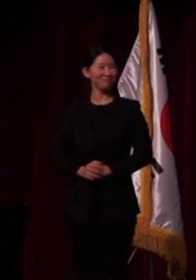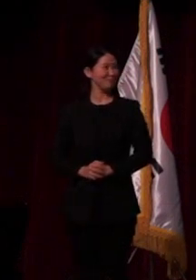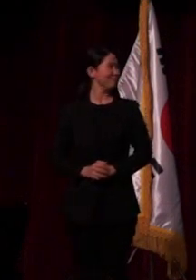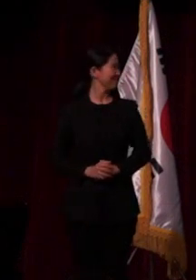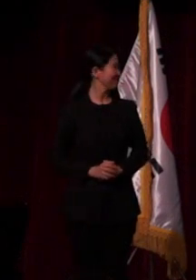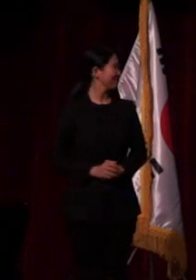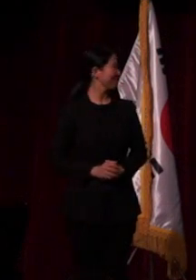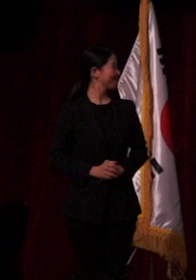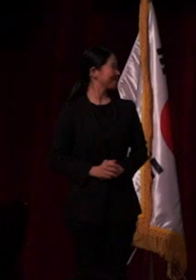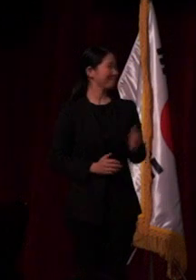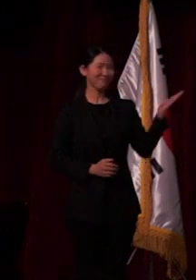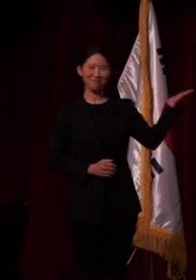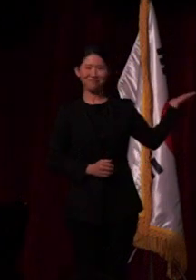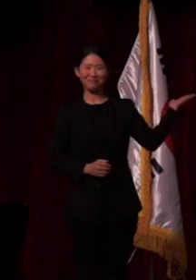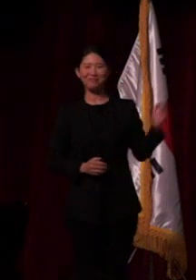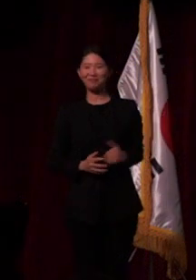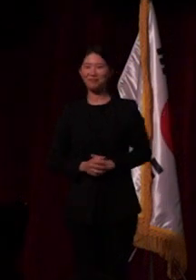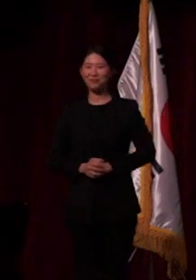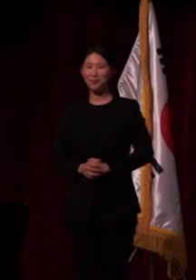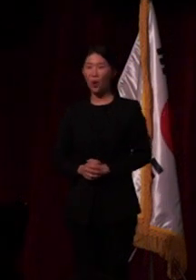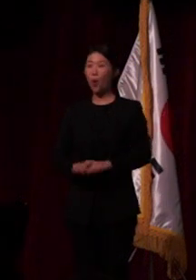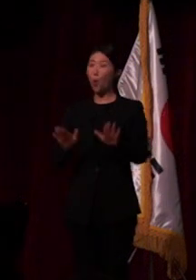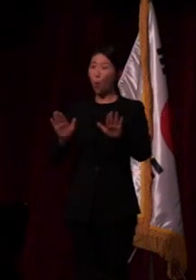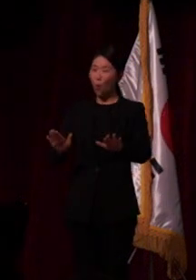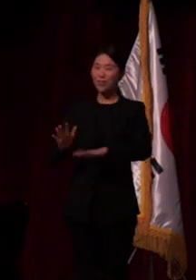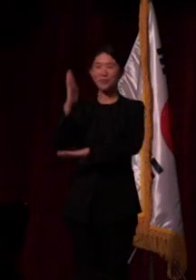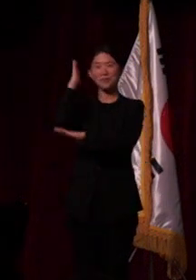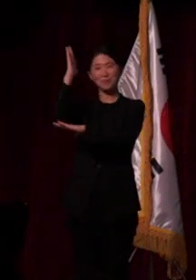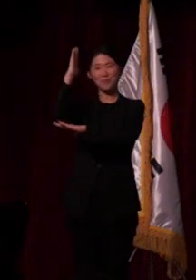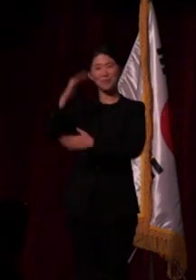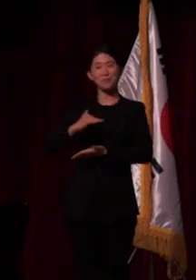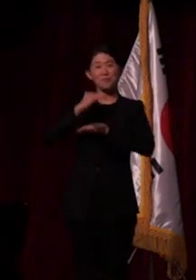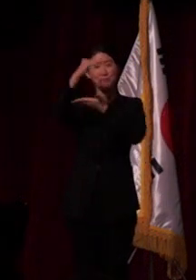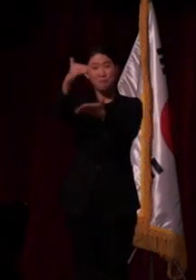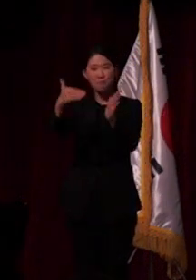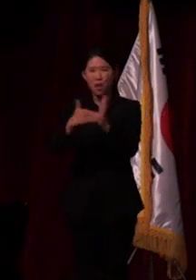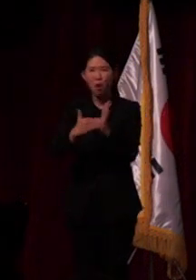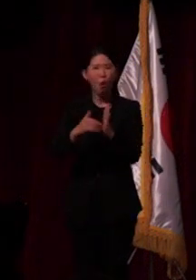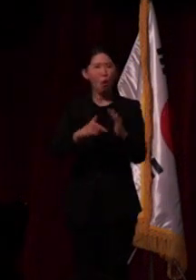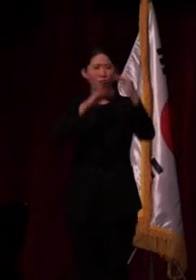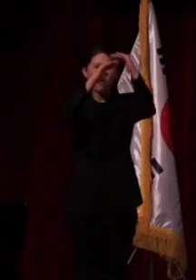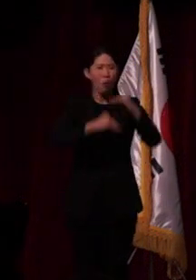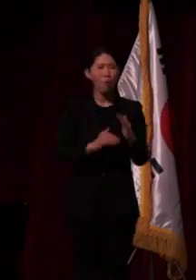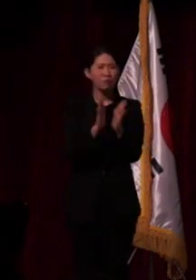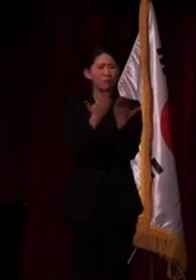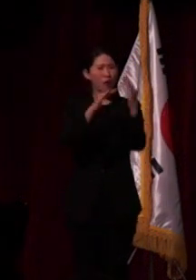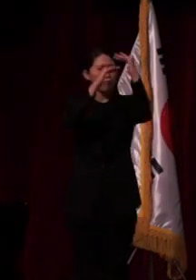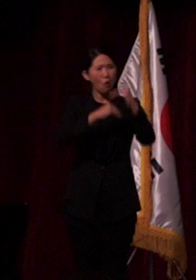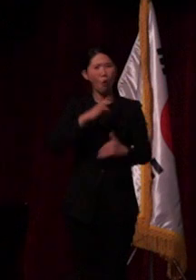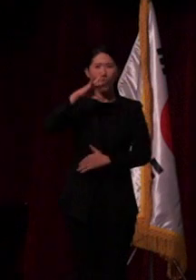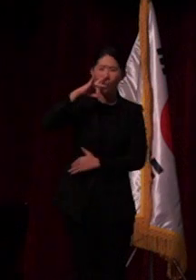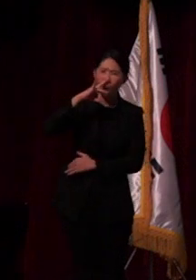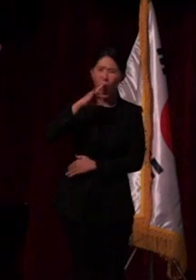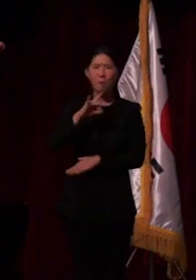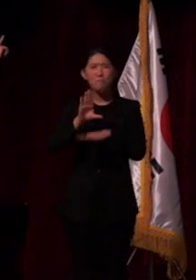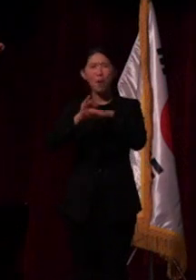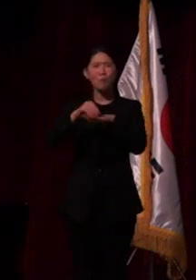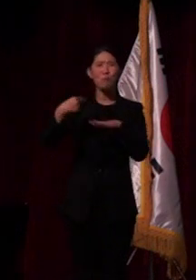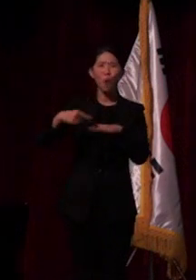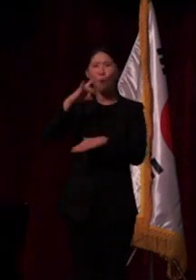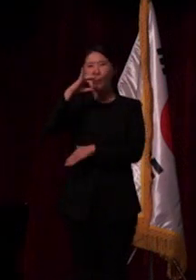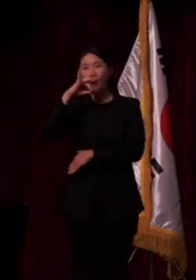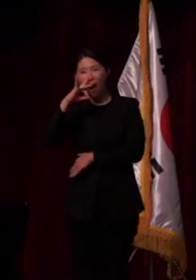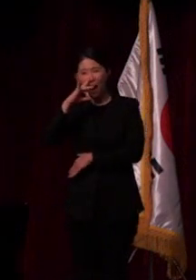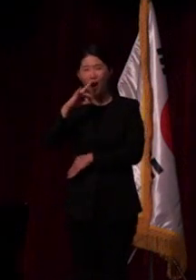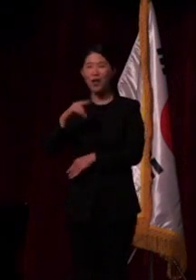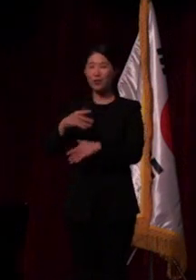네, 오늘 이야기를 들으신 후에 혹시 방송이 궁금하시다면요, 이 유튜브에서